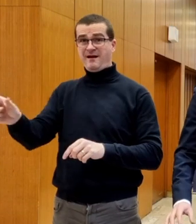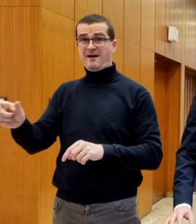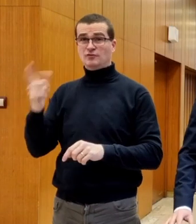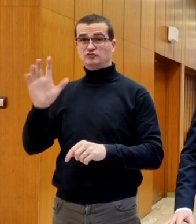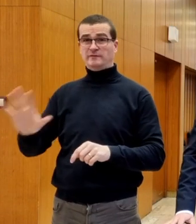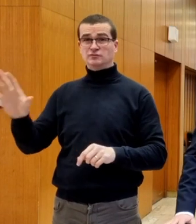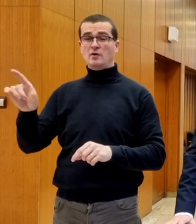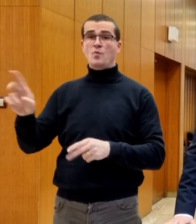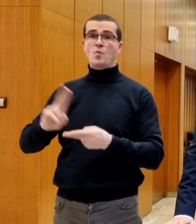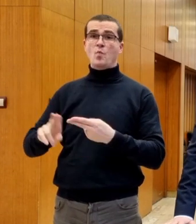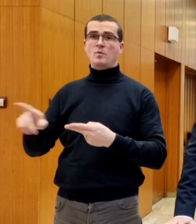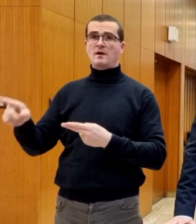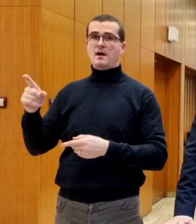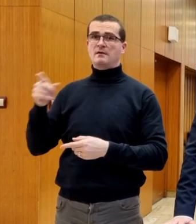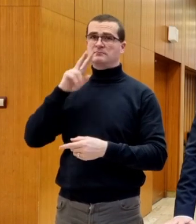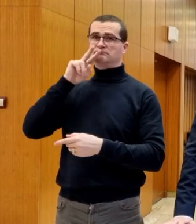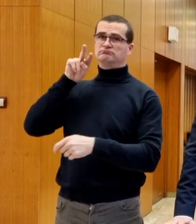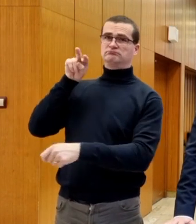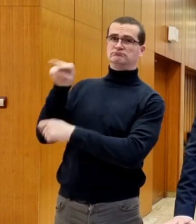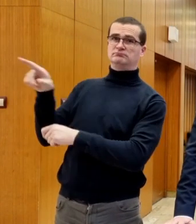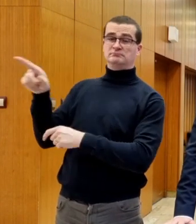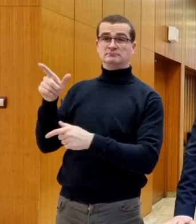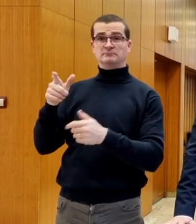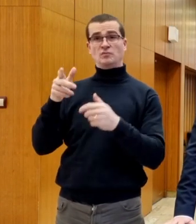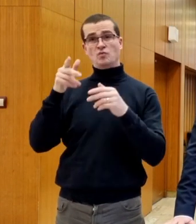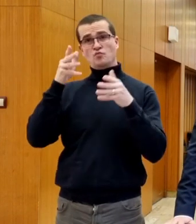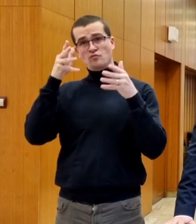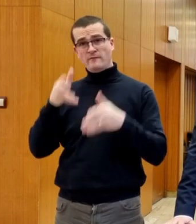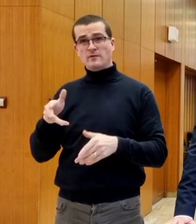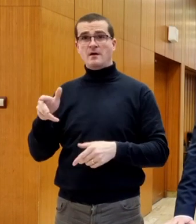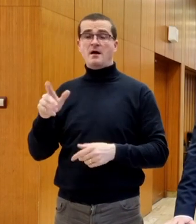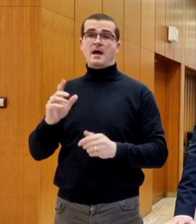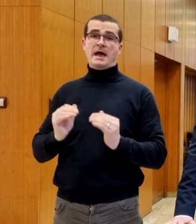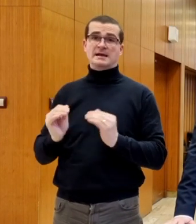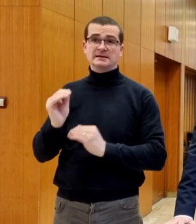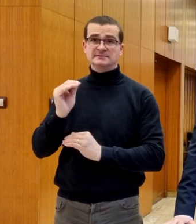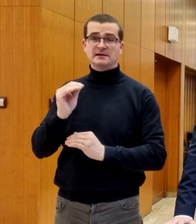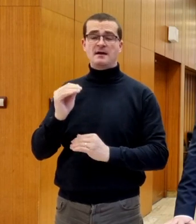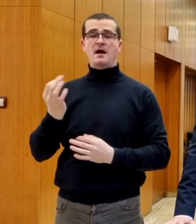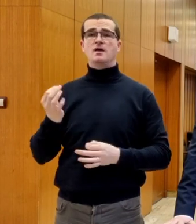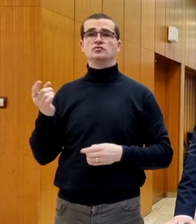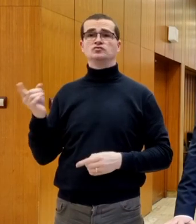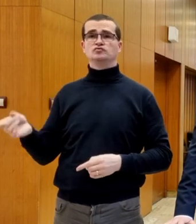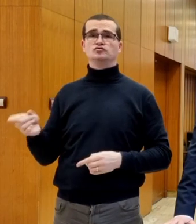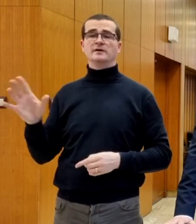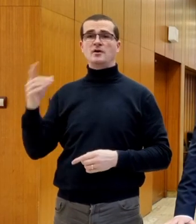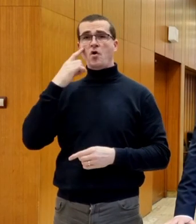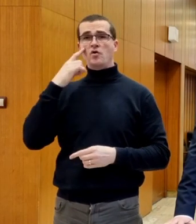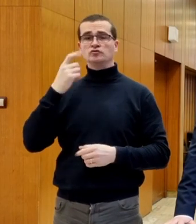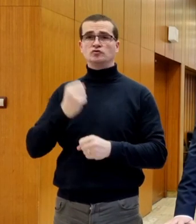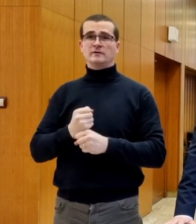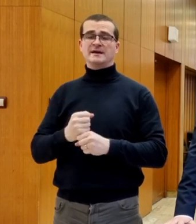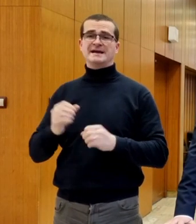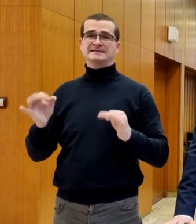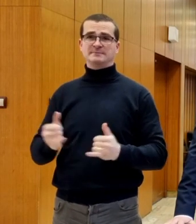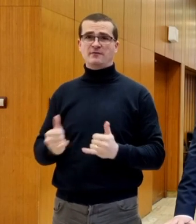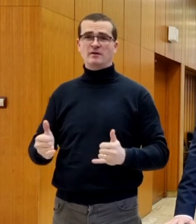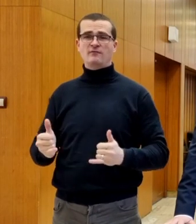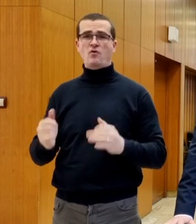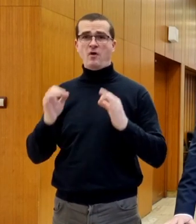jeho úrad za dôveryhodný, či tá dôveryhodnosť rastie a či teda v ich očiach koná spravodlivo